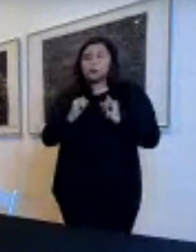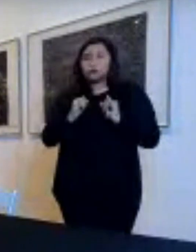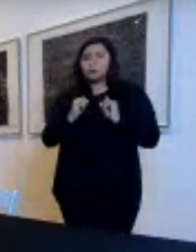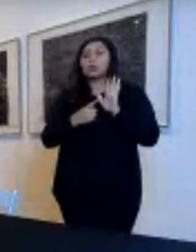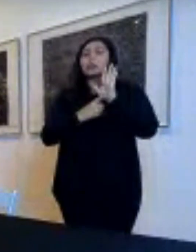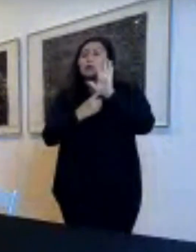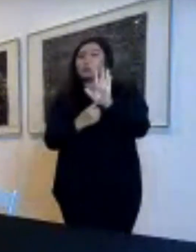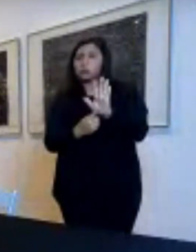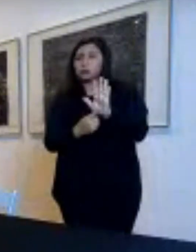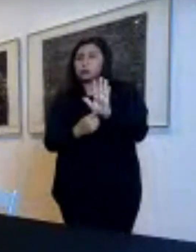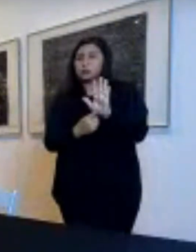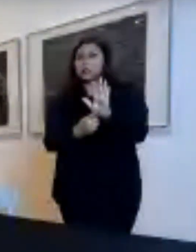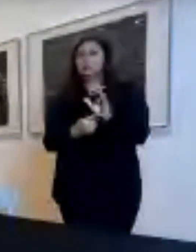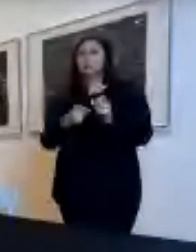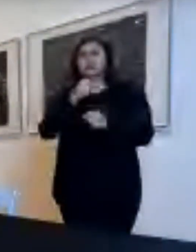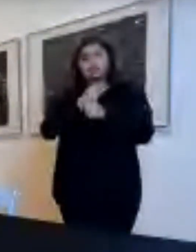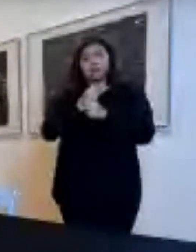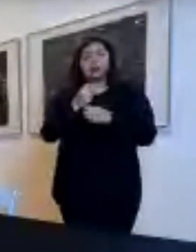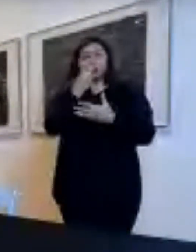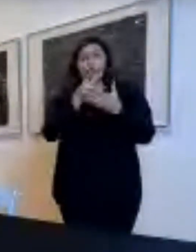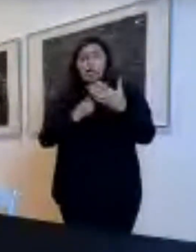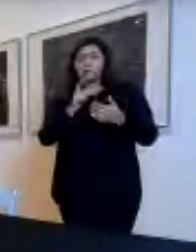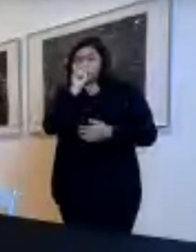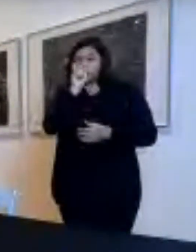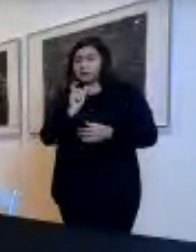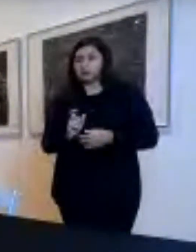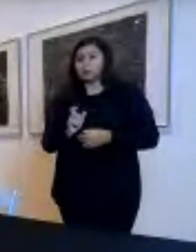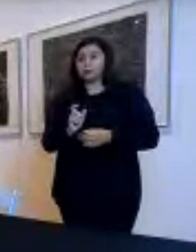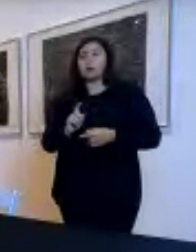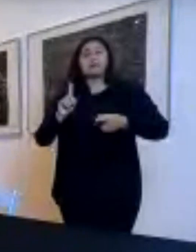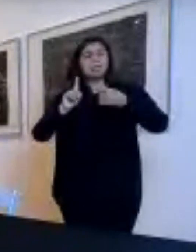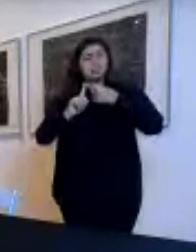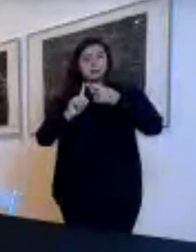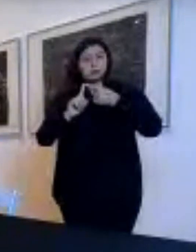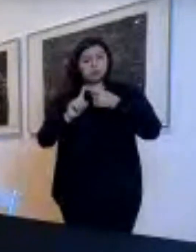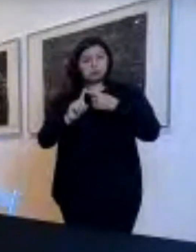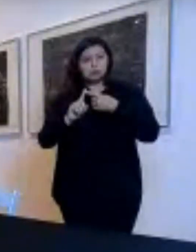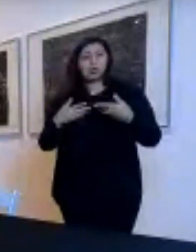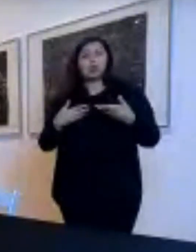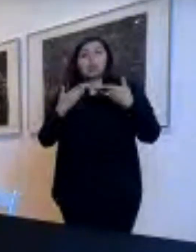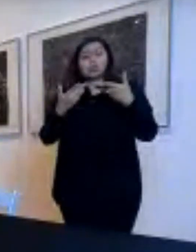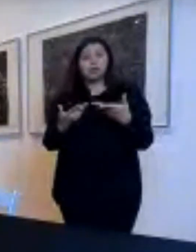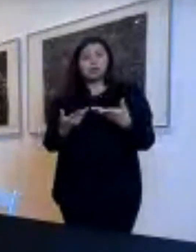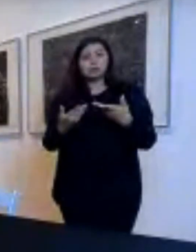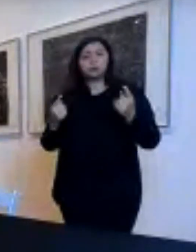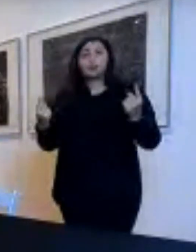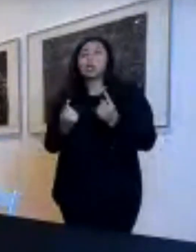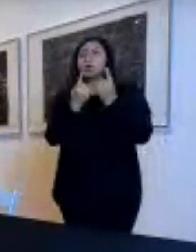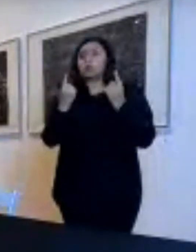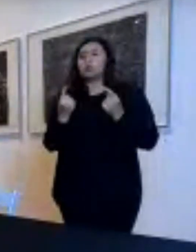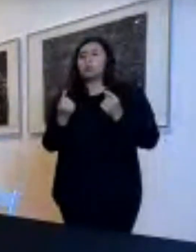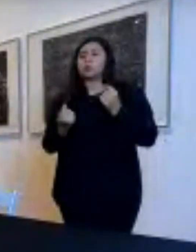artistas que están trabajando de modo participativo, propiciando el encuentro de nuevas ideas